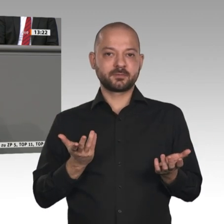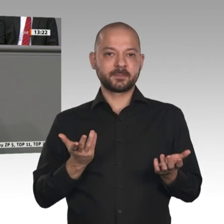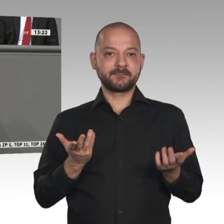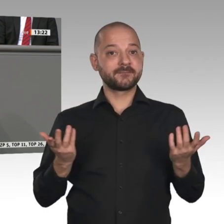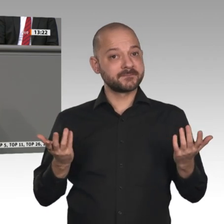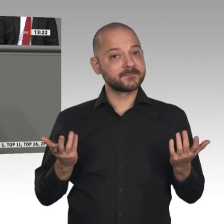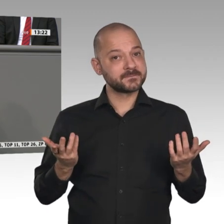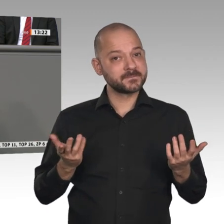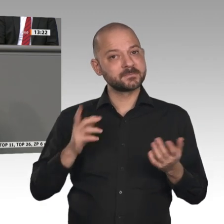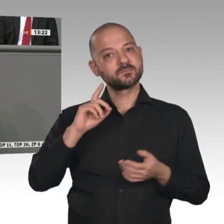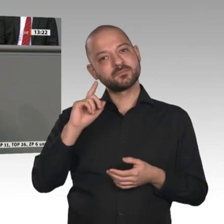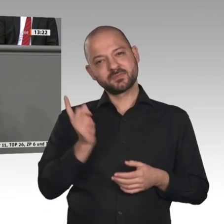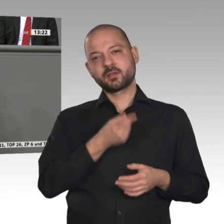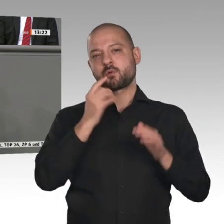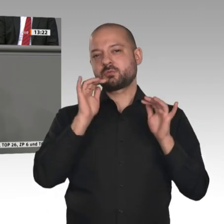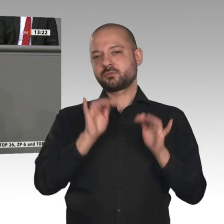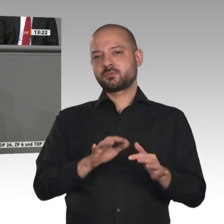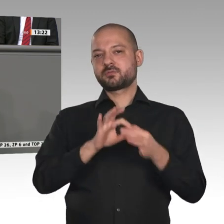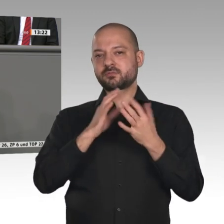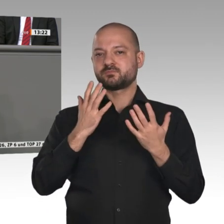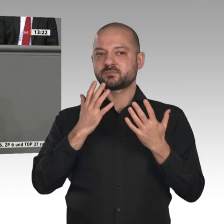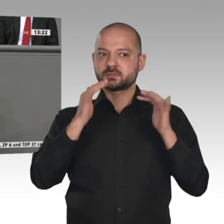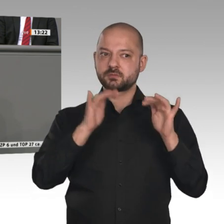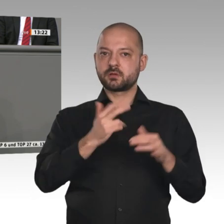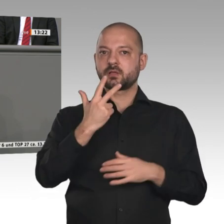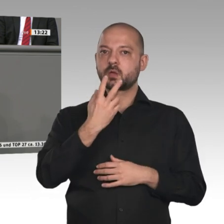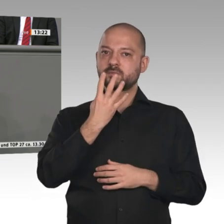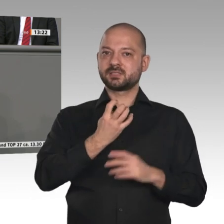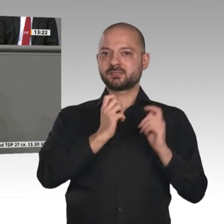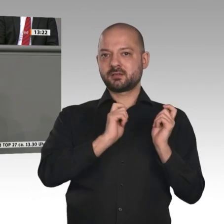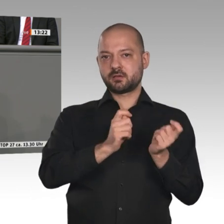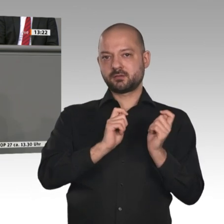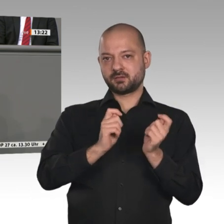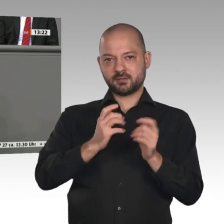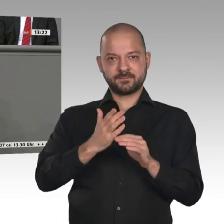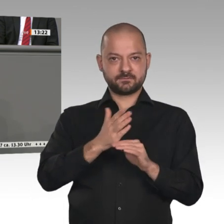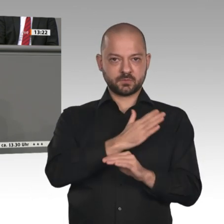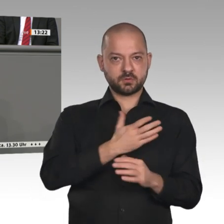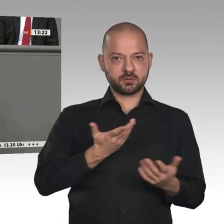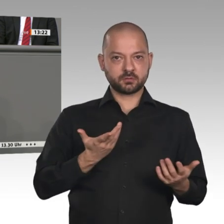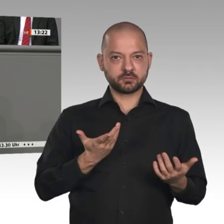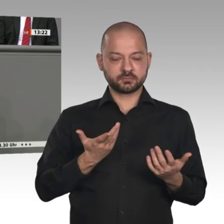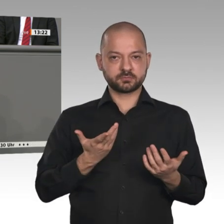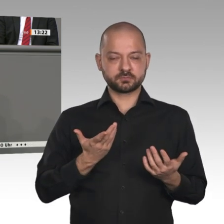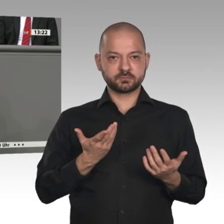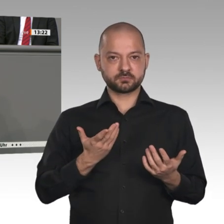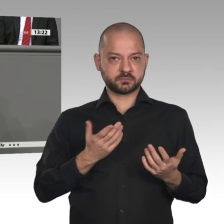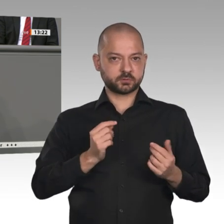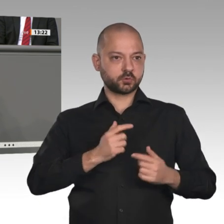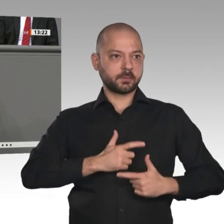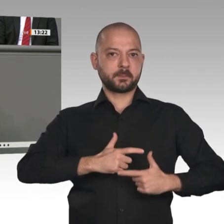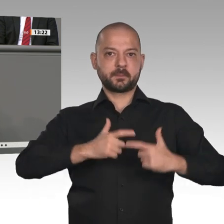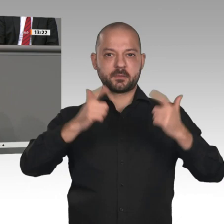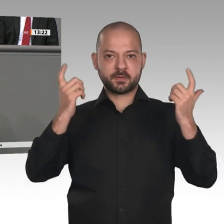sein. Während es gerade mal 2015 43 Anträge waren, schnellte die Zahl nach dem Brexit-Referendum auf 684 nach